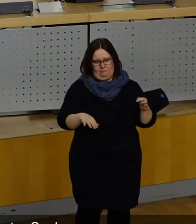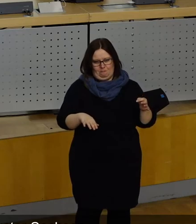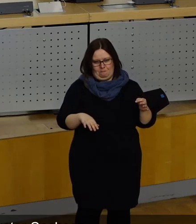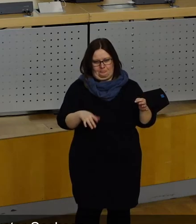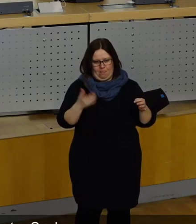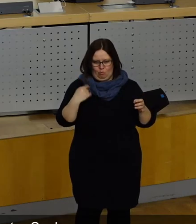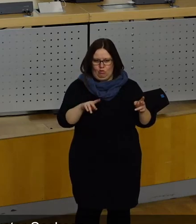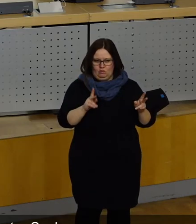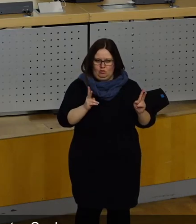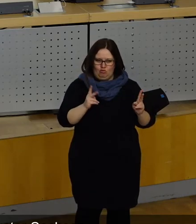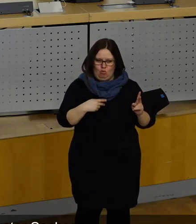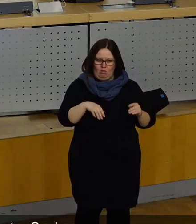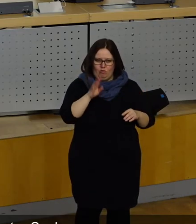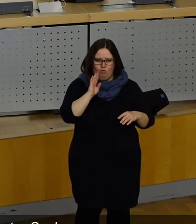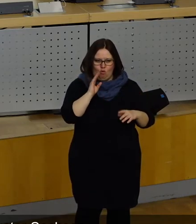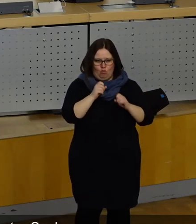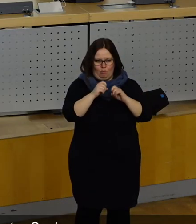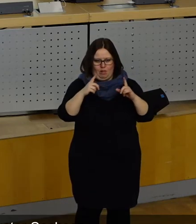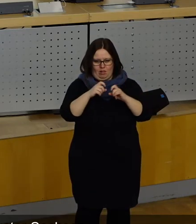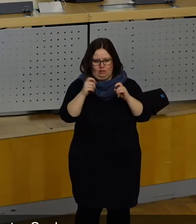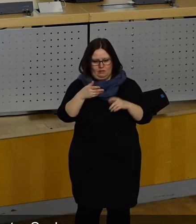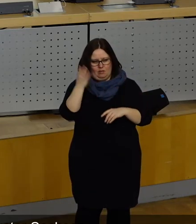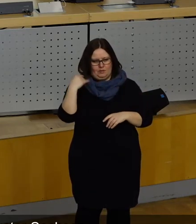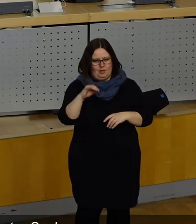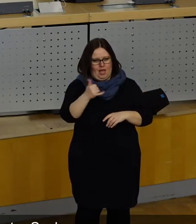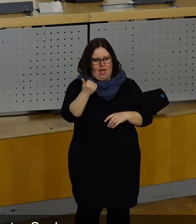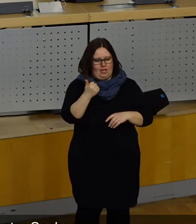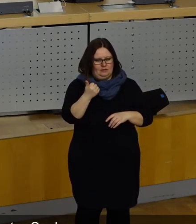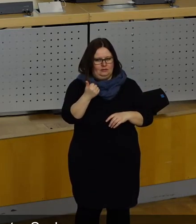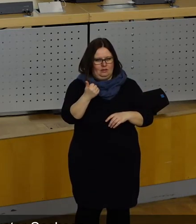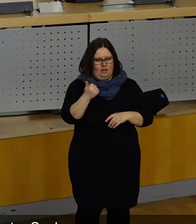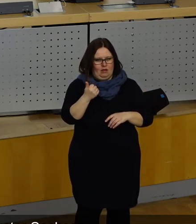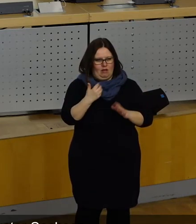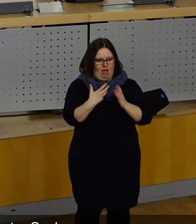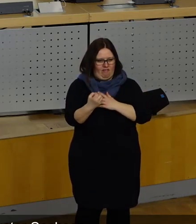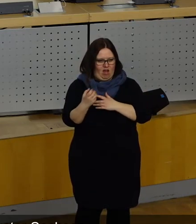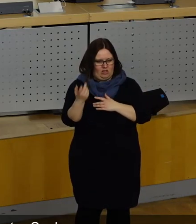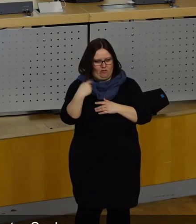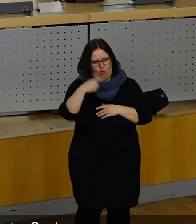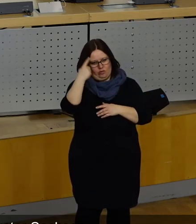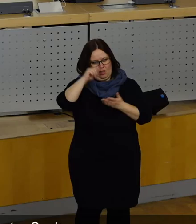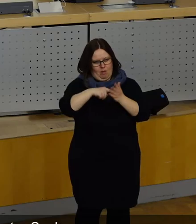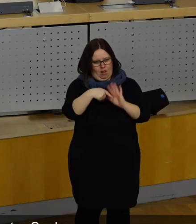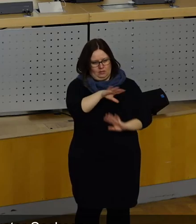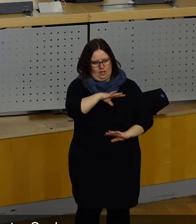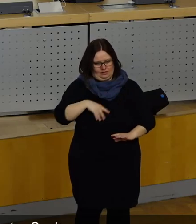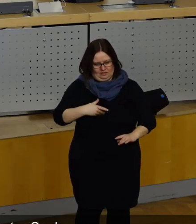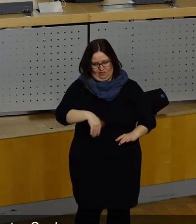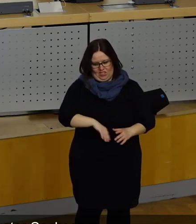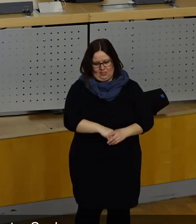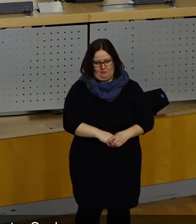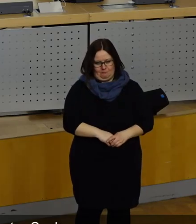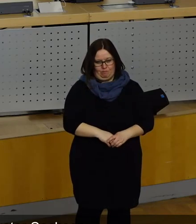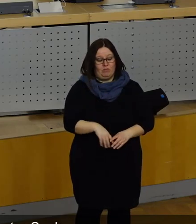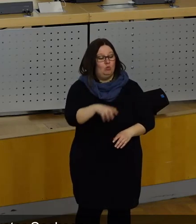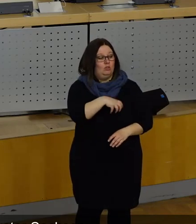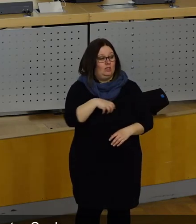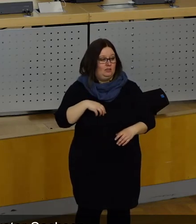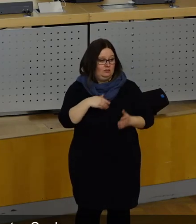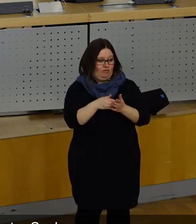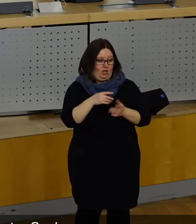Gurlitt, in dessen Münchner Wohnung so viele Bilder gefunden wurden. Der war ja der erste Erfasser hier von Denkmalen in Sachsen. Dresden muss